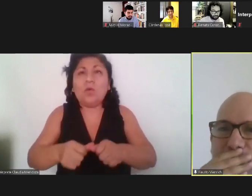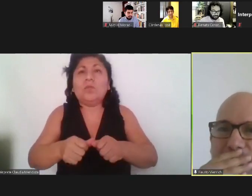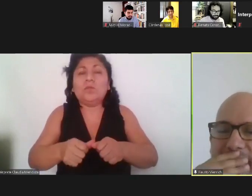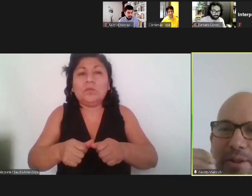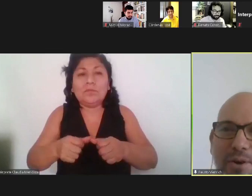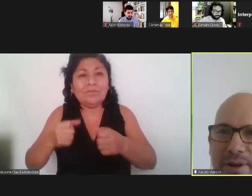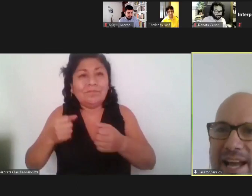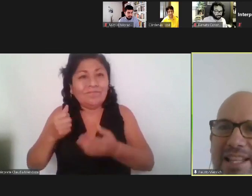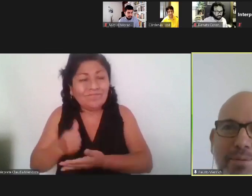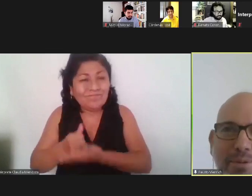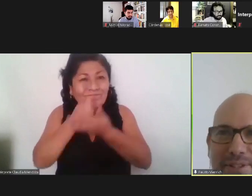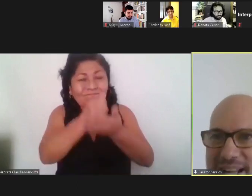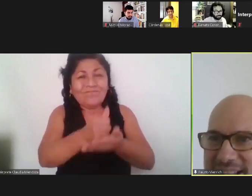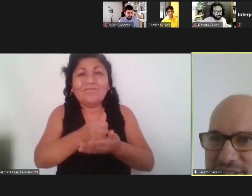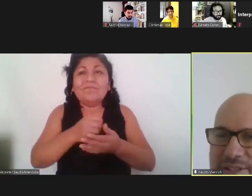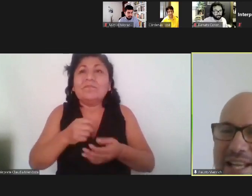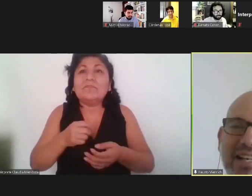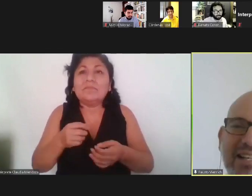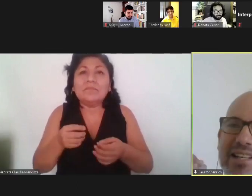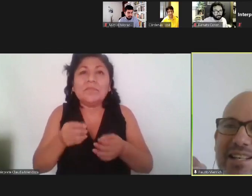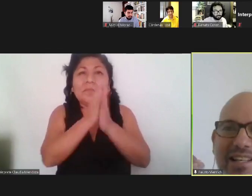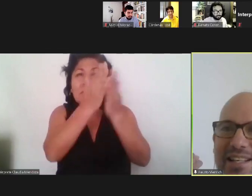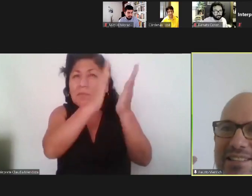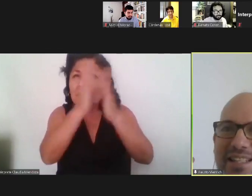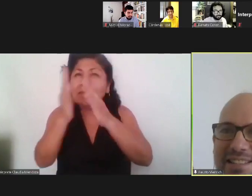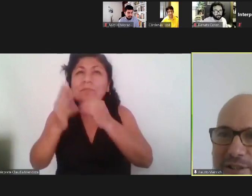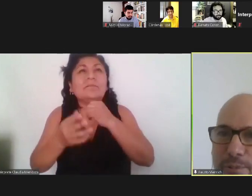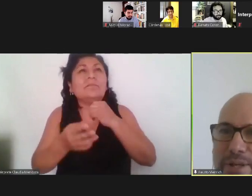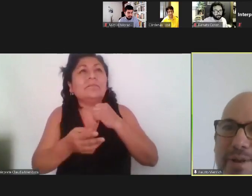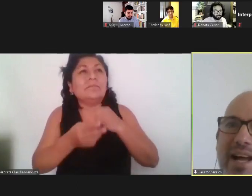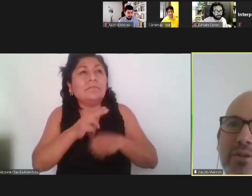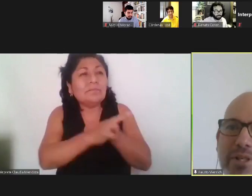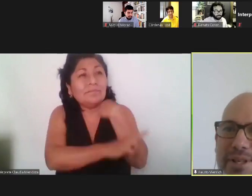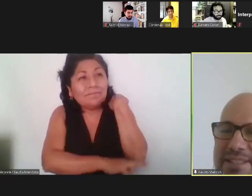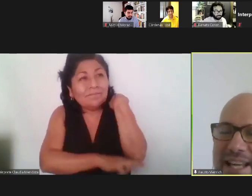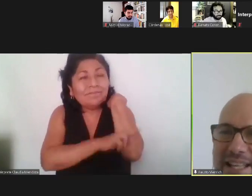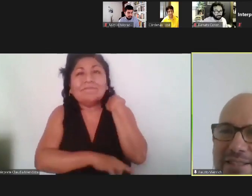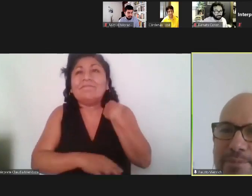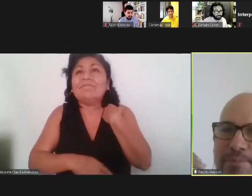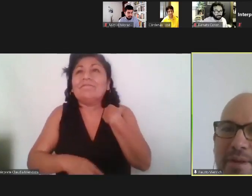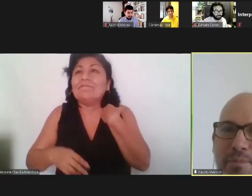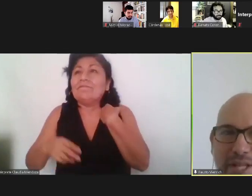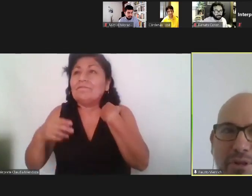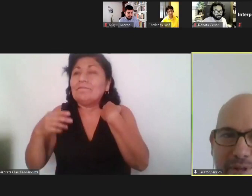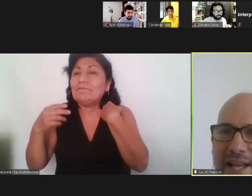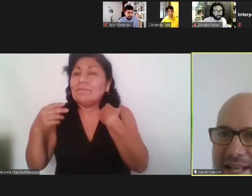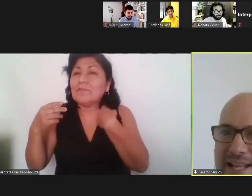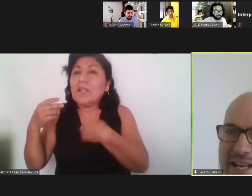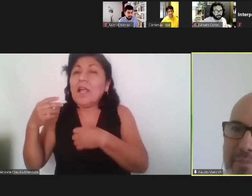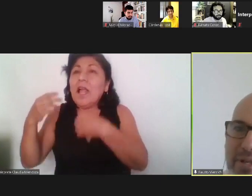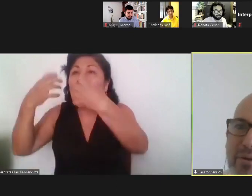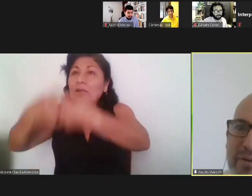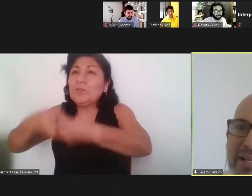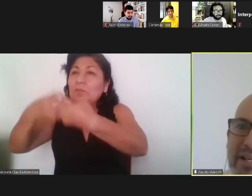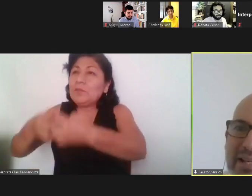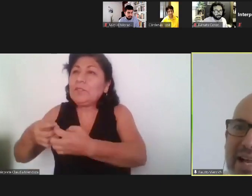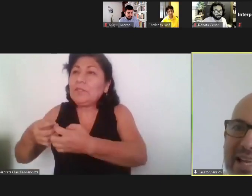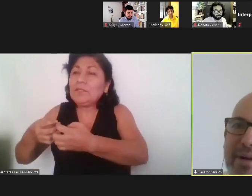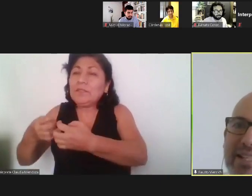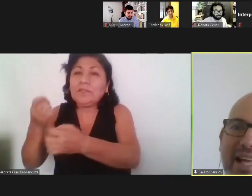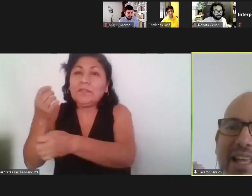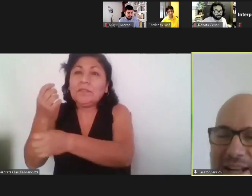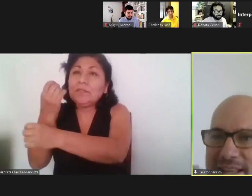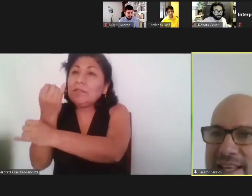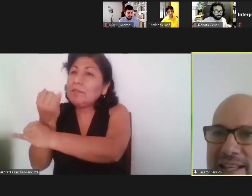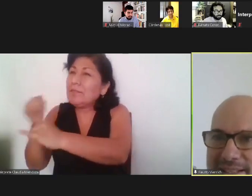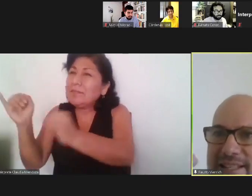sectores involucrados, CONADIS, Biblioteca Nacional, el sector privado, universidades, porque todavía el camino hay que